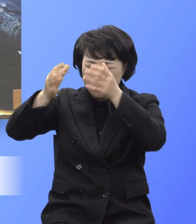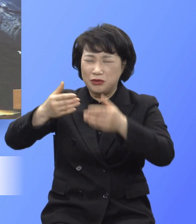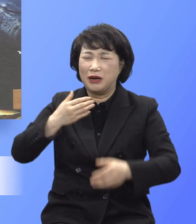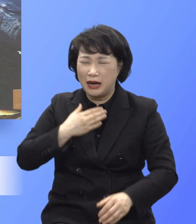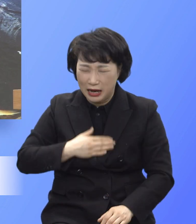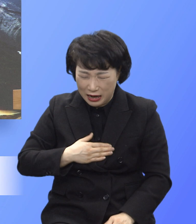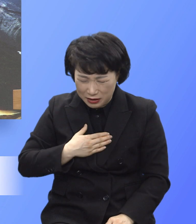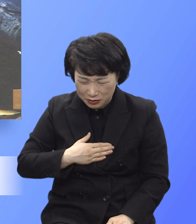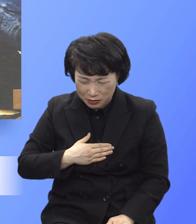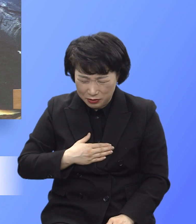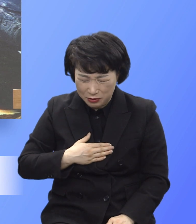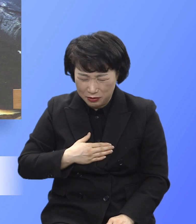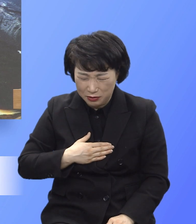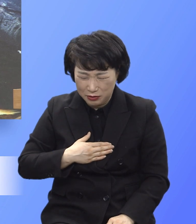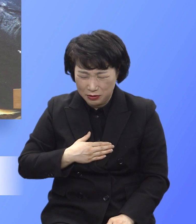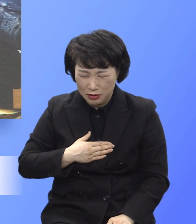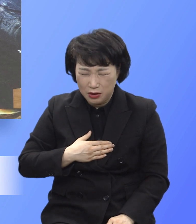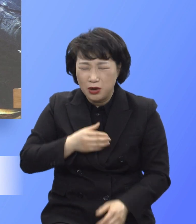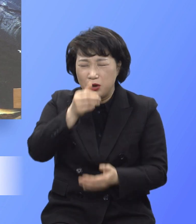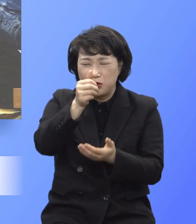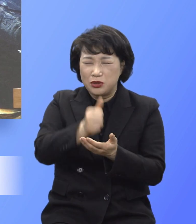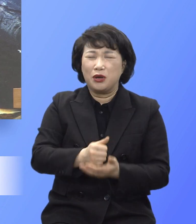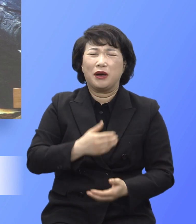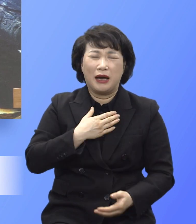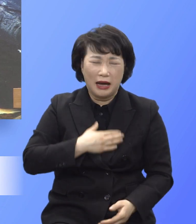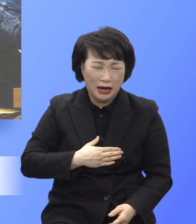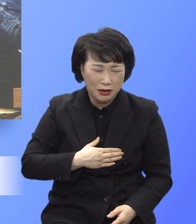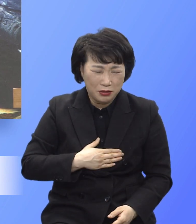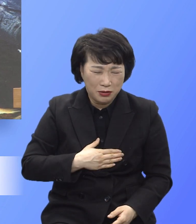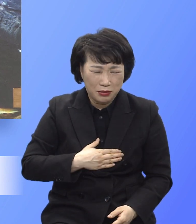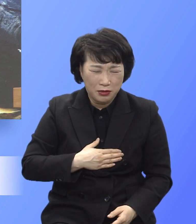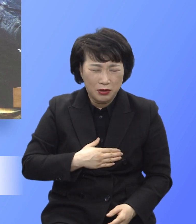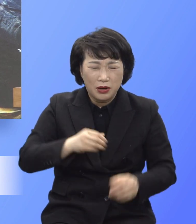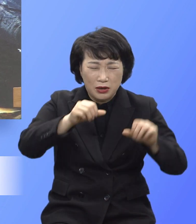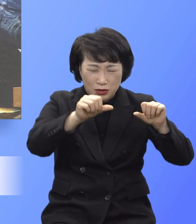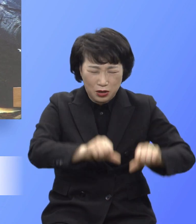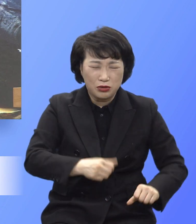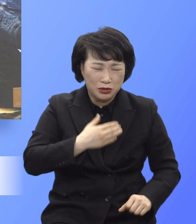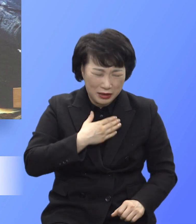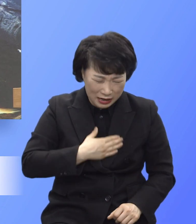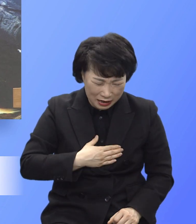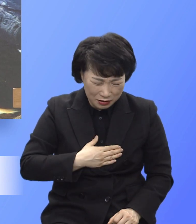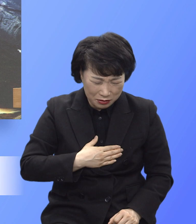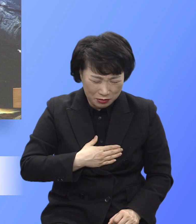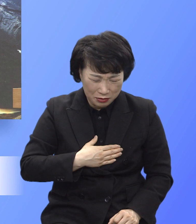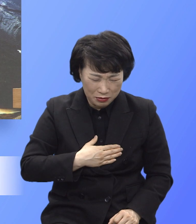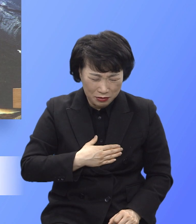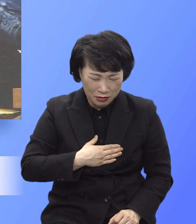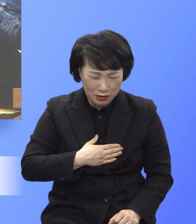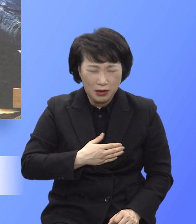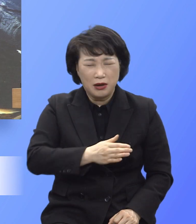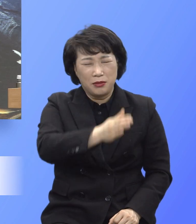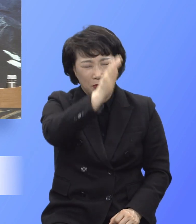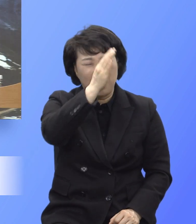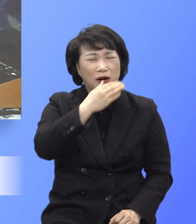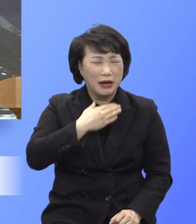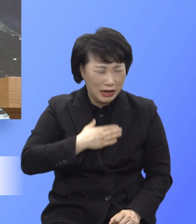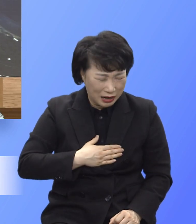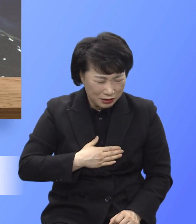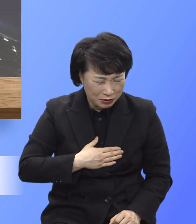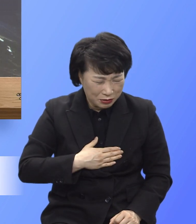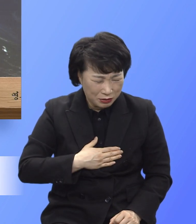천국을 알고 죄를 알고 저주를 알고 질병을